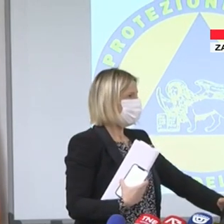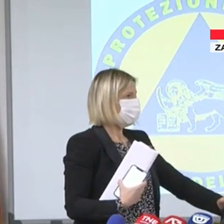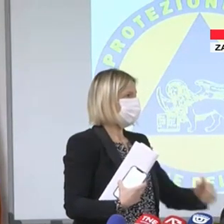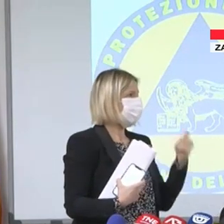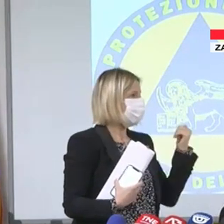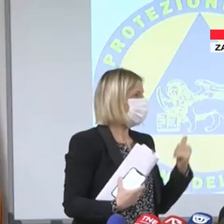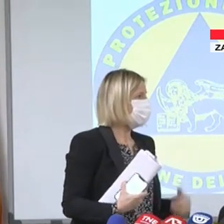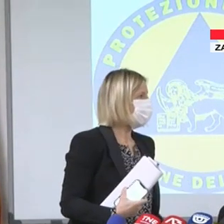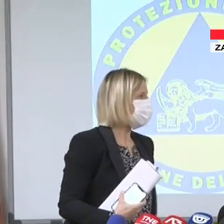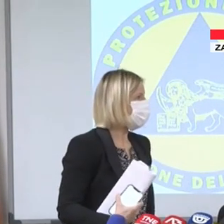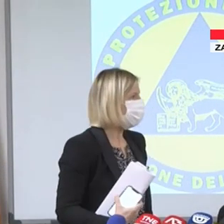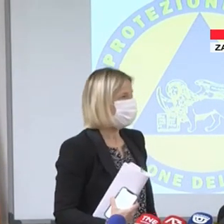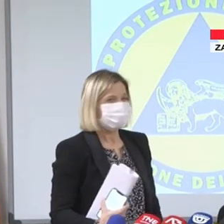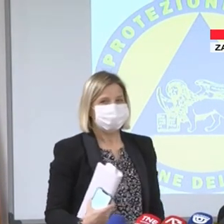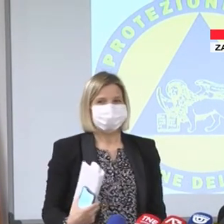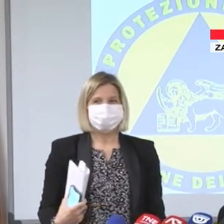mercoledì.